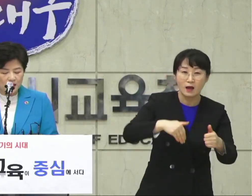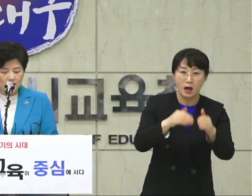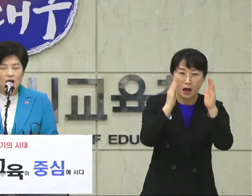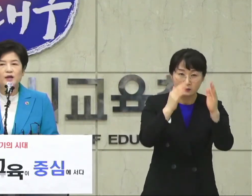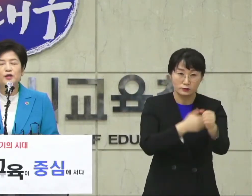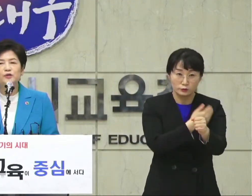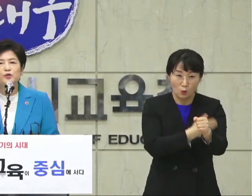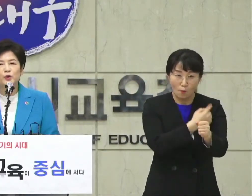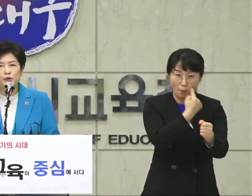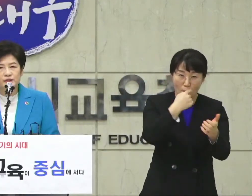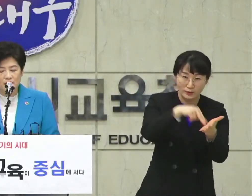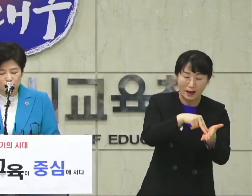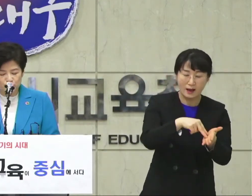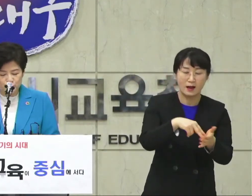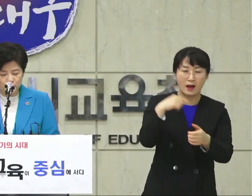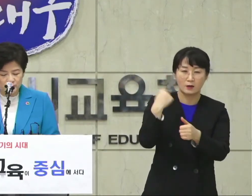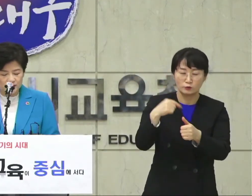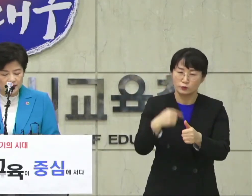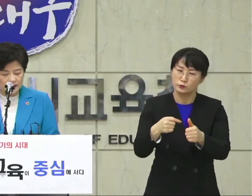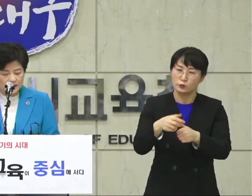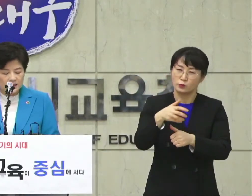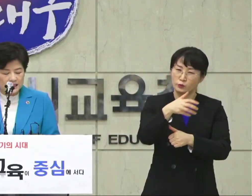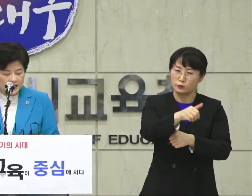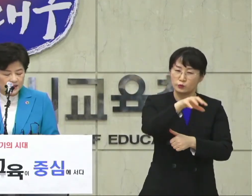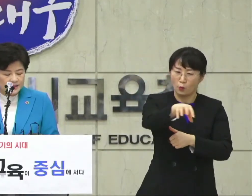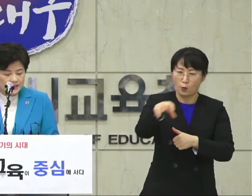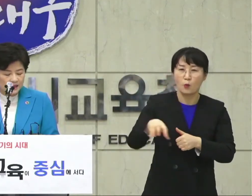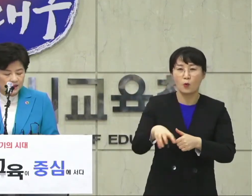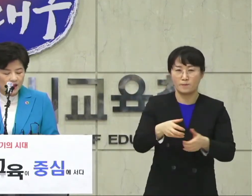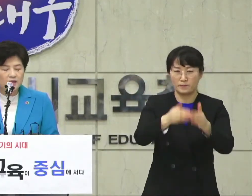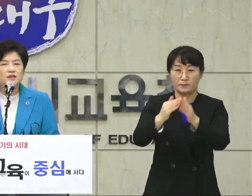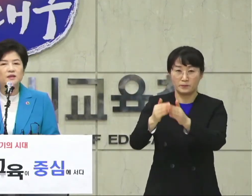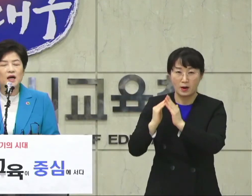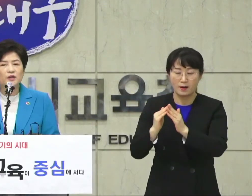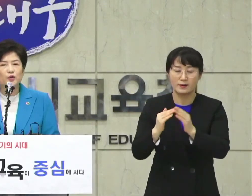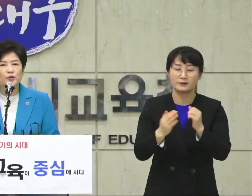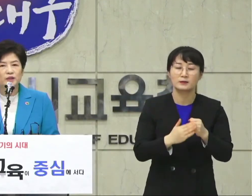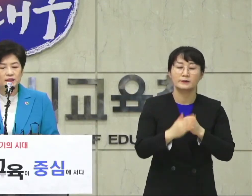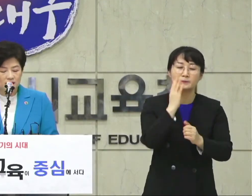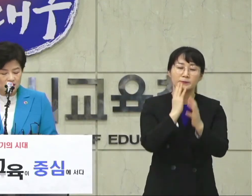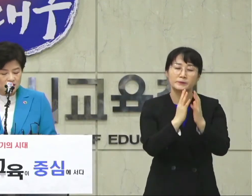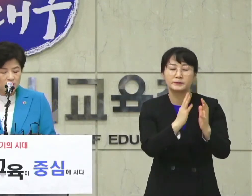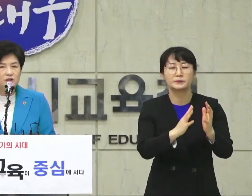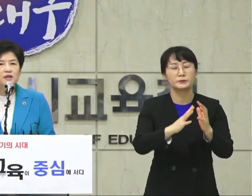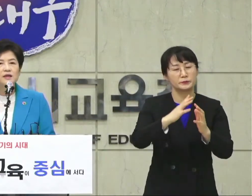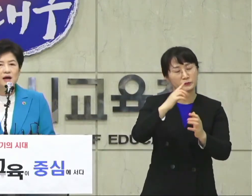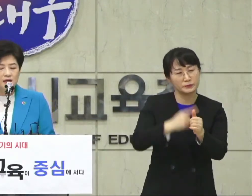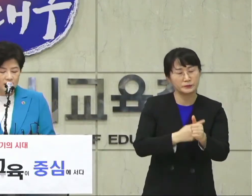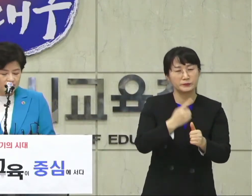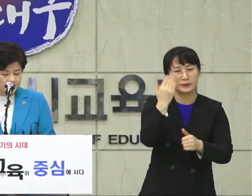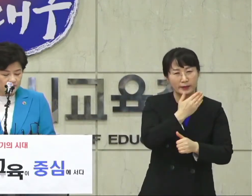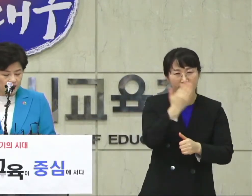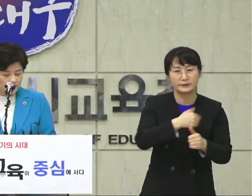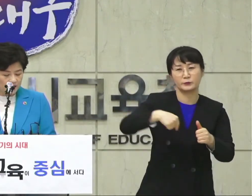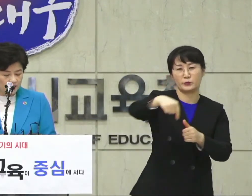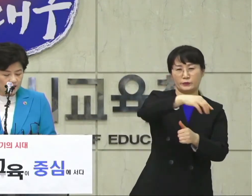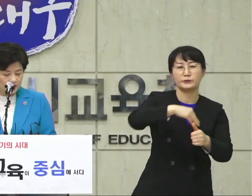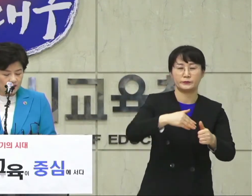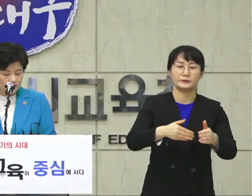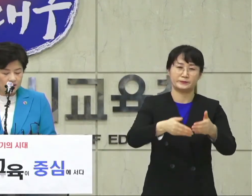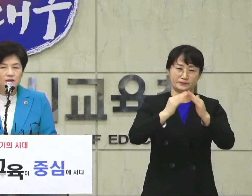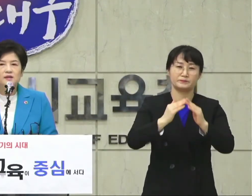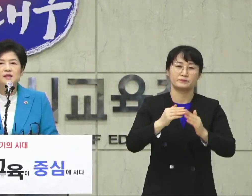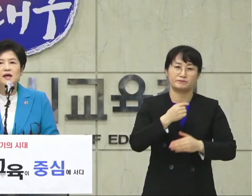환경학습권 보장, 환경교육장 구축 등 자연생태 전환교육을 적극